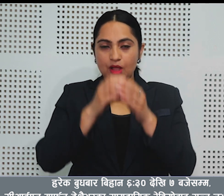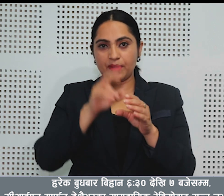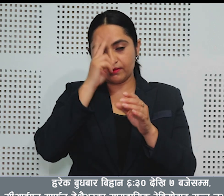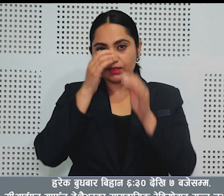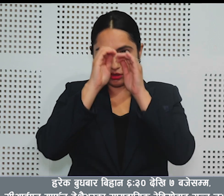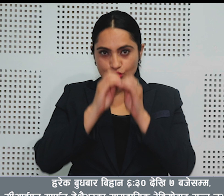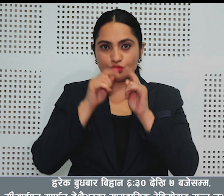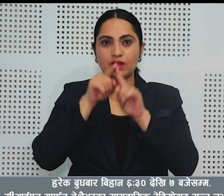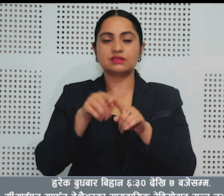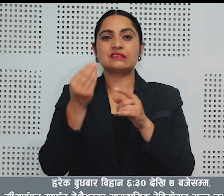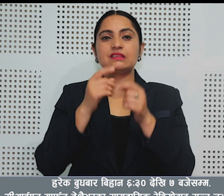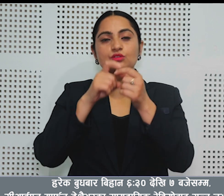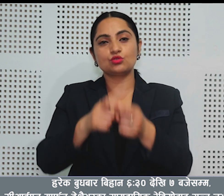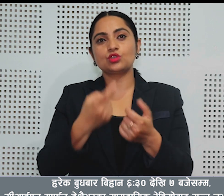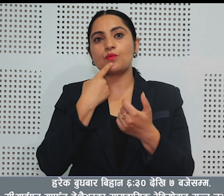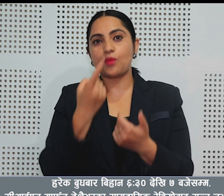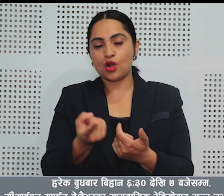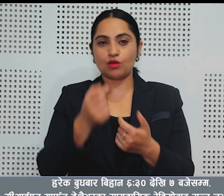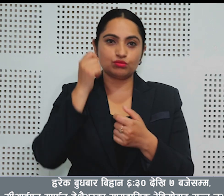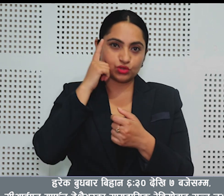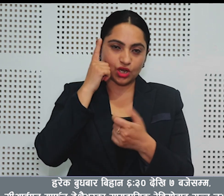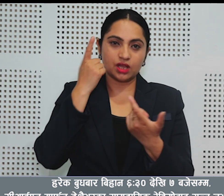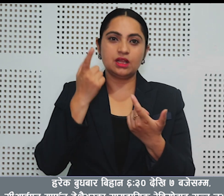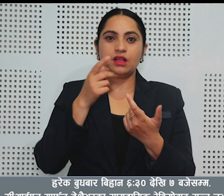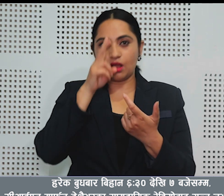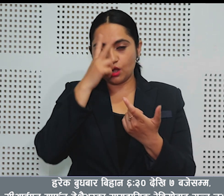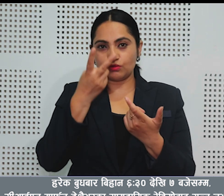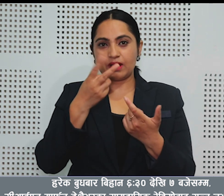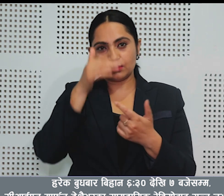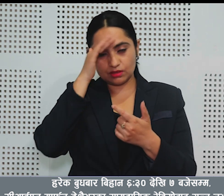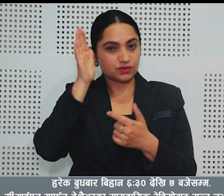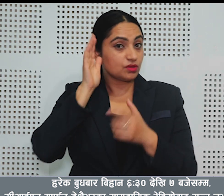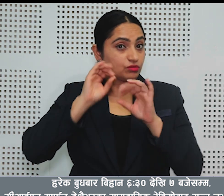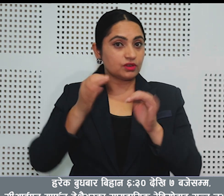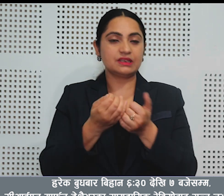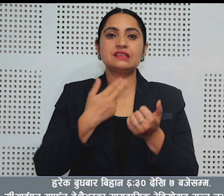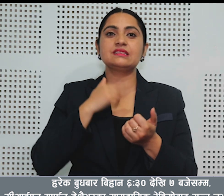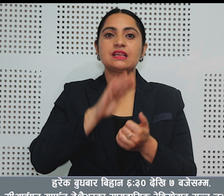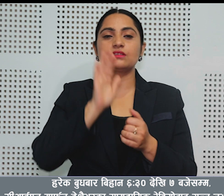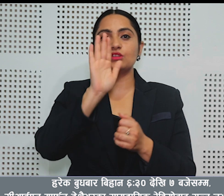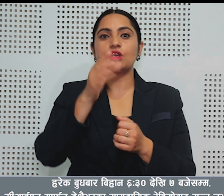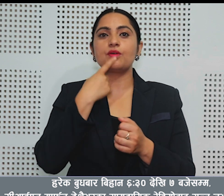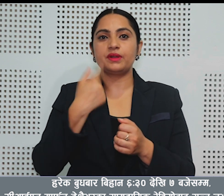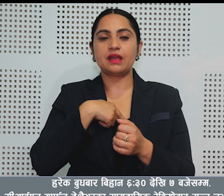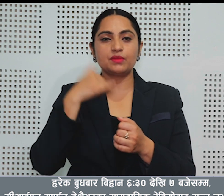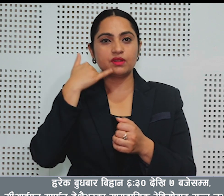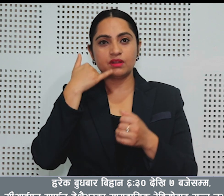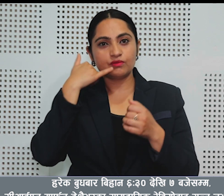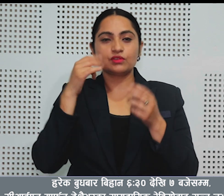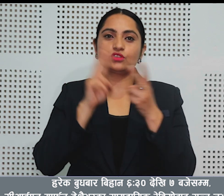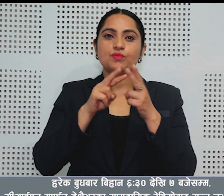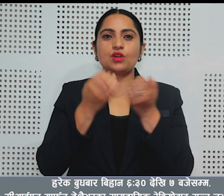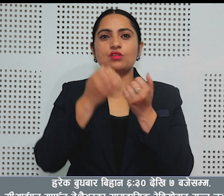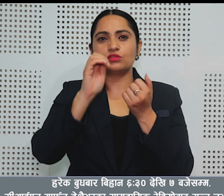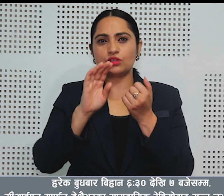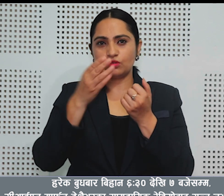वा सरोकारवालासँग केही सोध्न, भन्न, जान्न, बुझ्न अथवा समस्या सुनाउन मन छ भने हामीलाई सम्पर्क गर्न